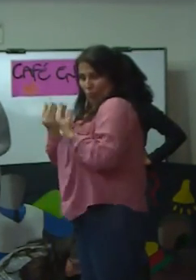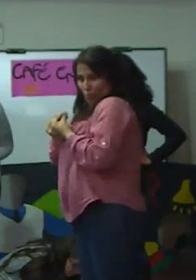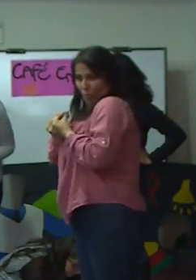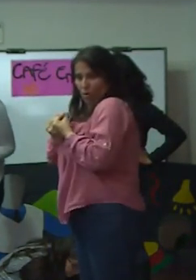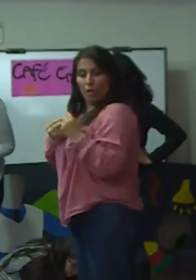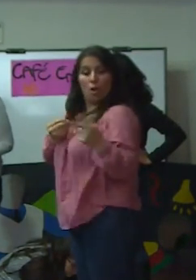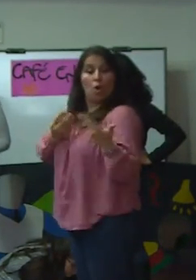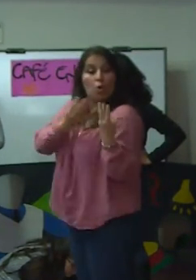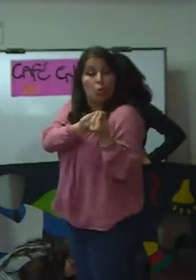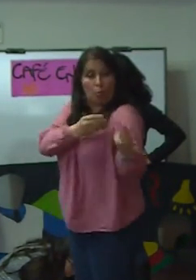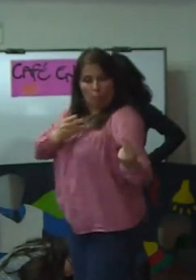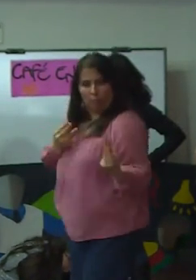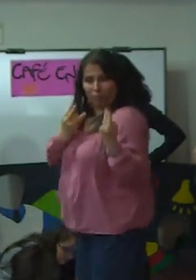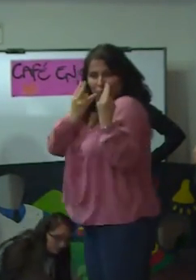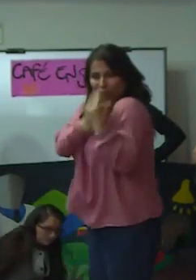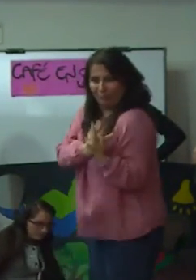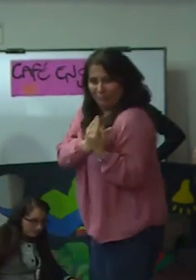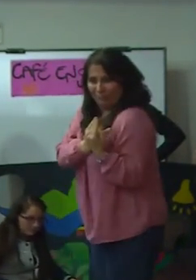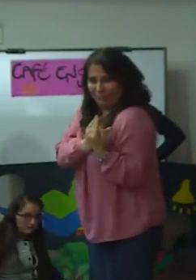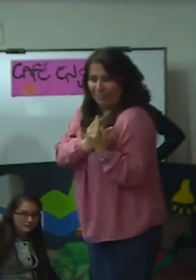como estudiante y como futuro docente.